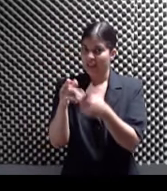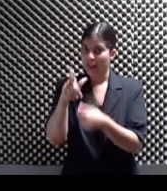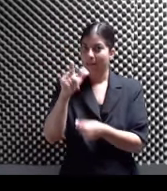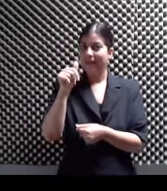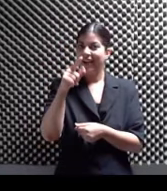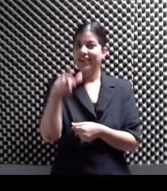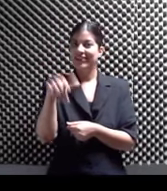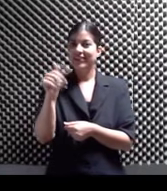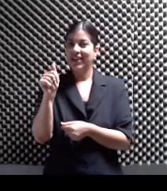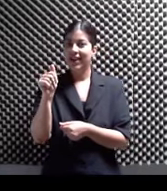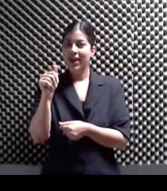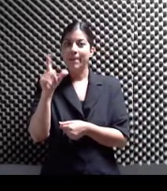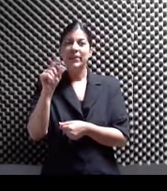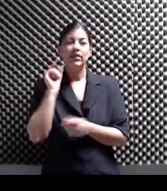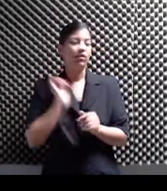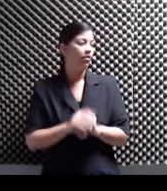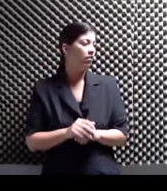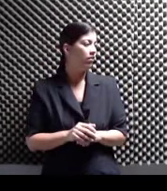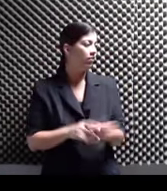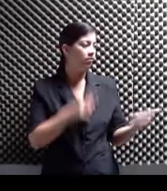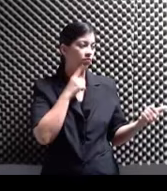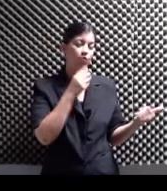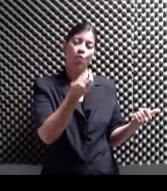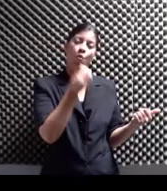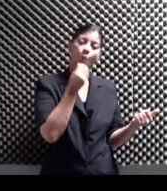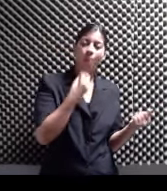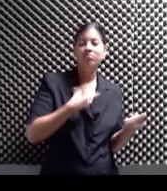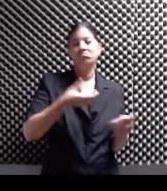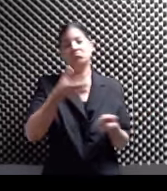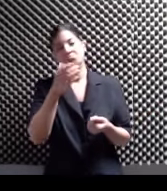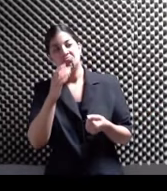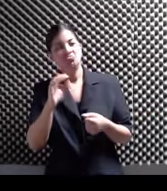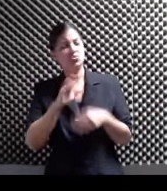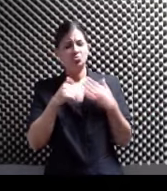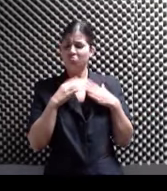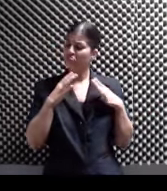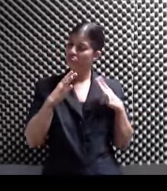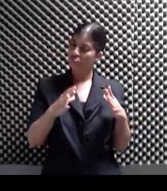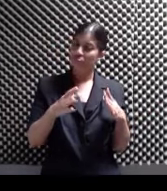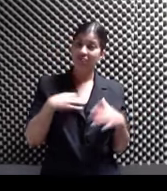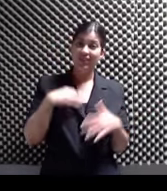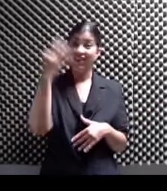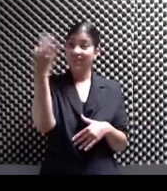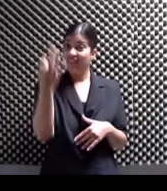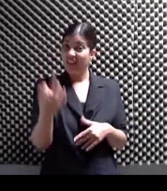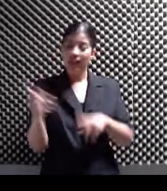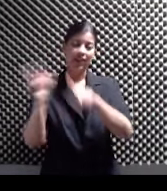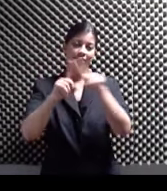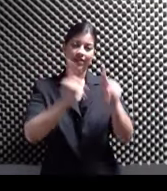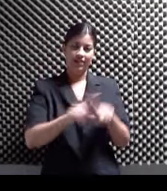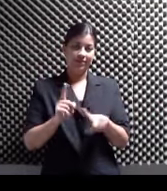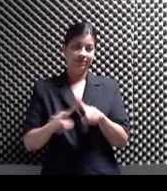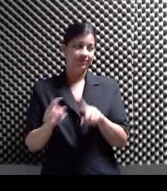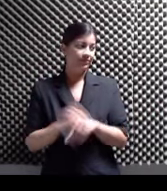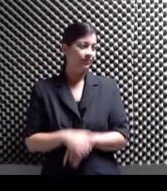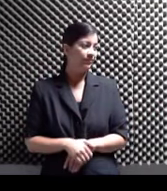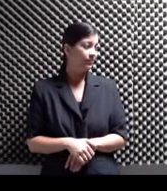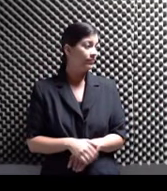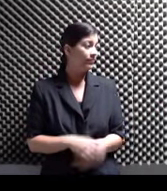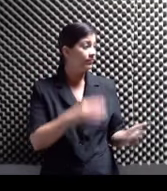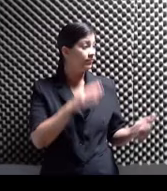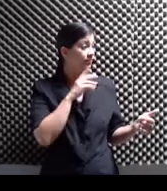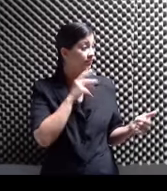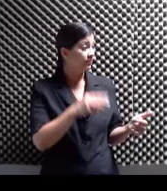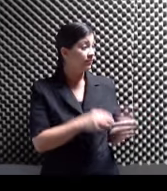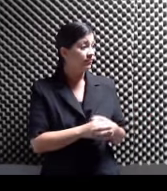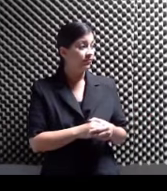están. Y mira, lo chévere es el sitio, se come, se bebe, se pasa súper bien. Y cada viernes es diferente. Hay un vente tú diferente cada viernes. Esa es la qué